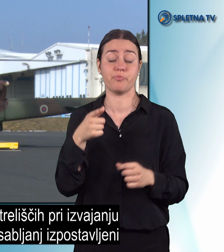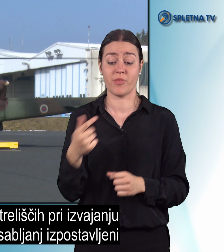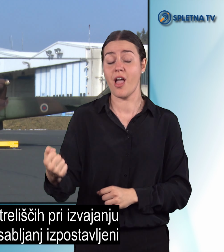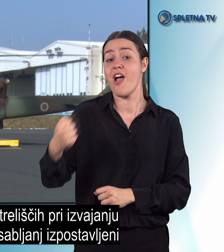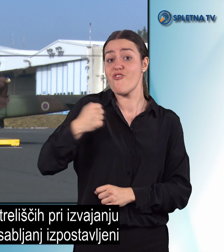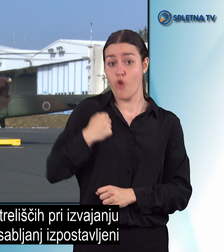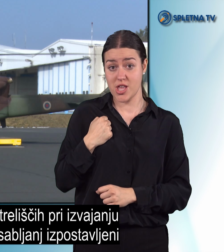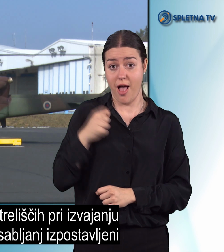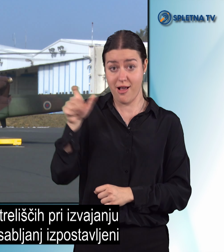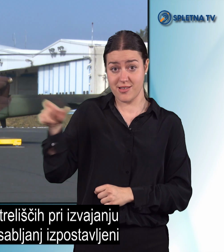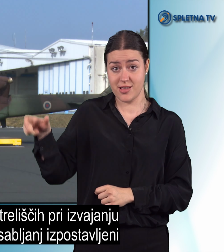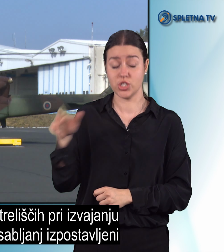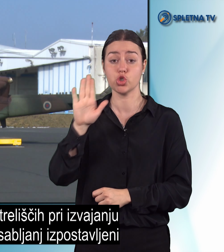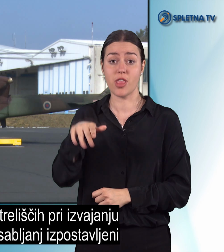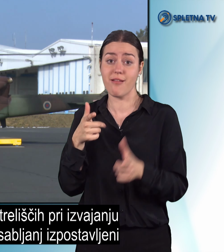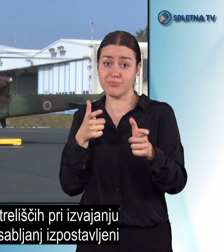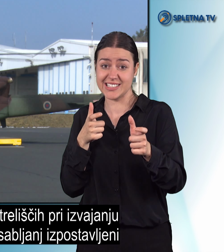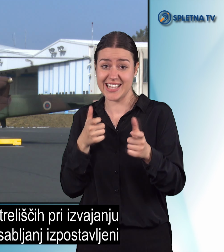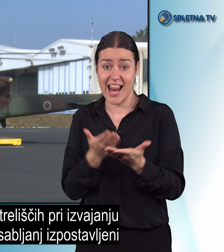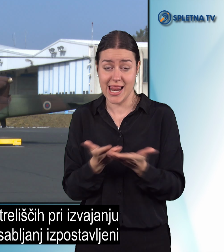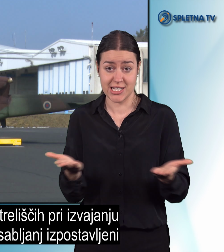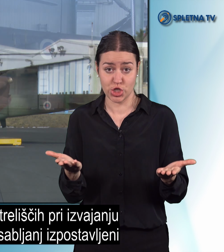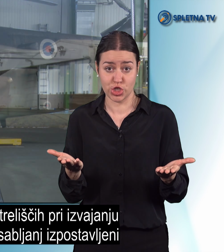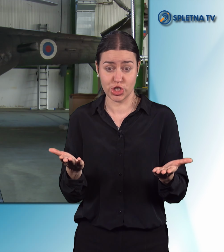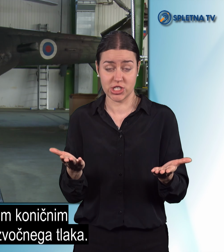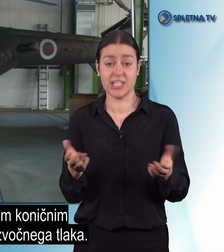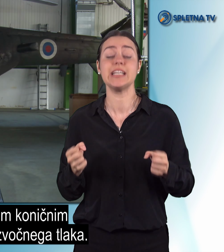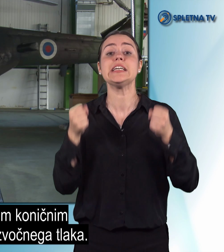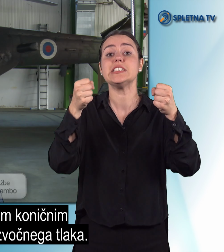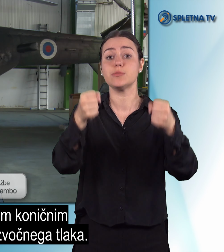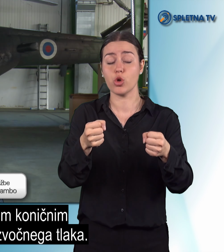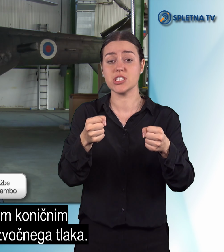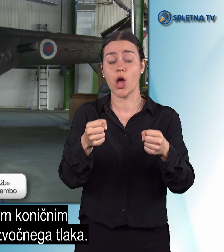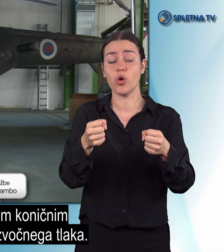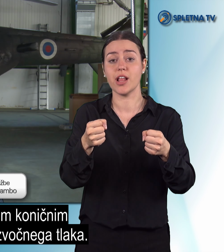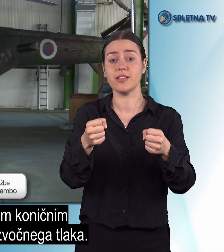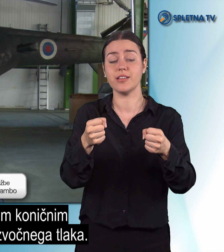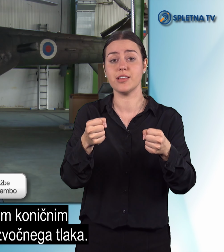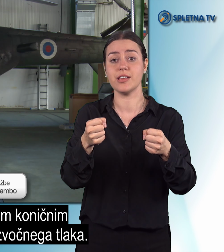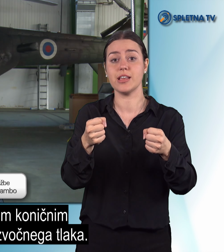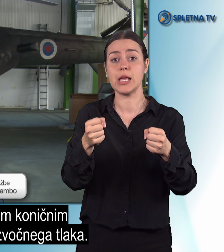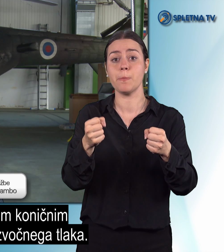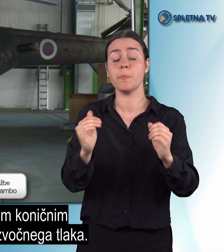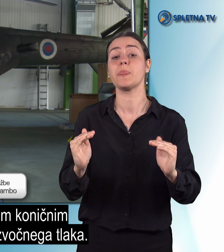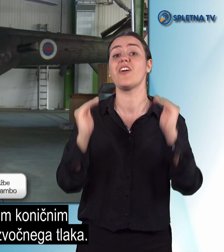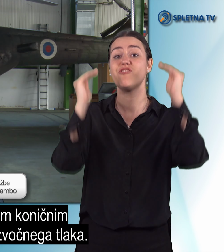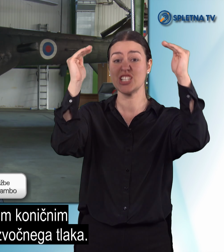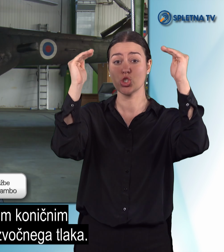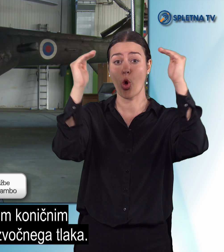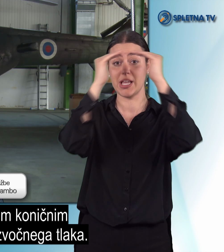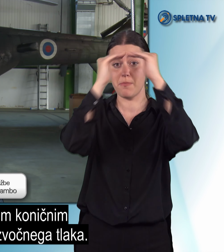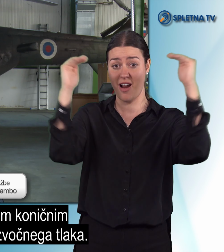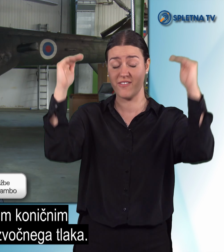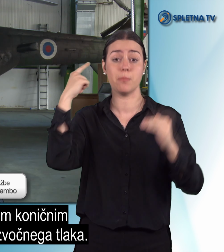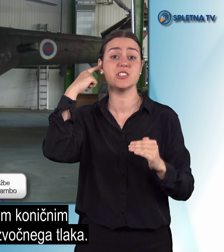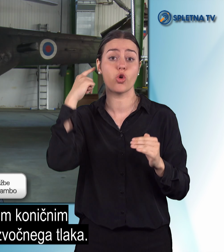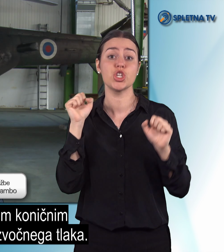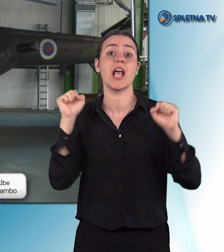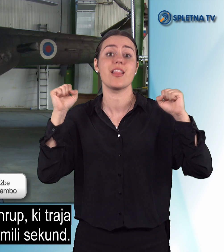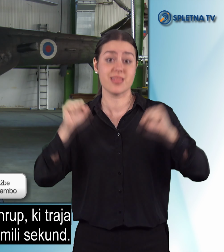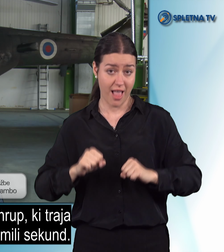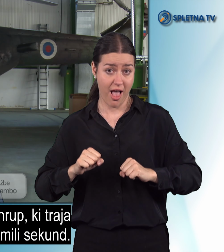so na streliščih pri izvajanju strelskih usposabljanj izpostavljeni visokim koničnim ravnem zvočnega